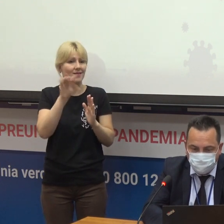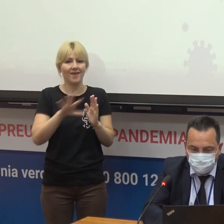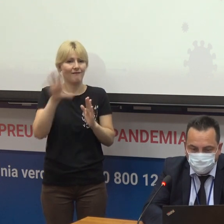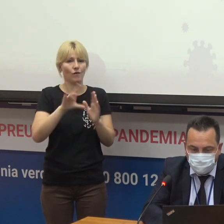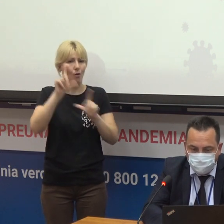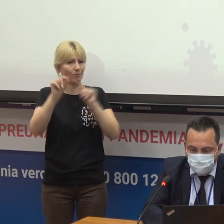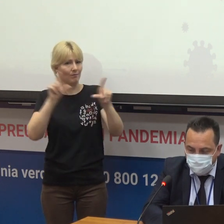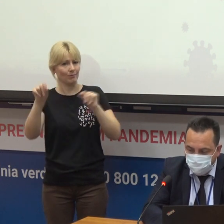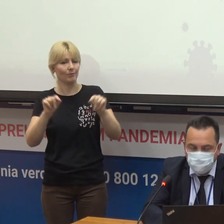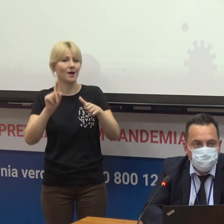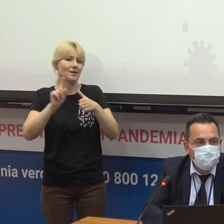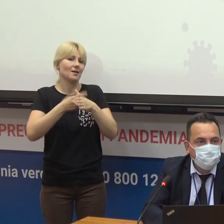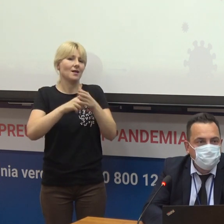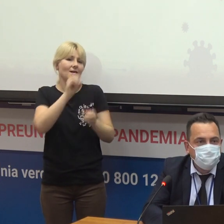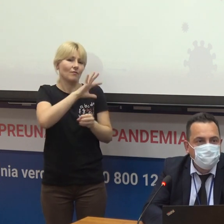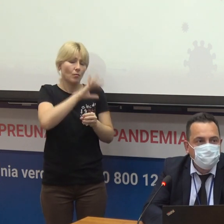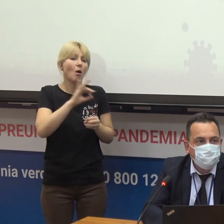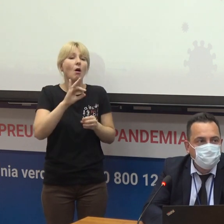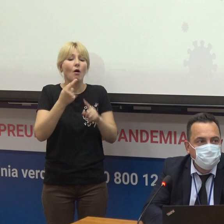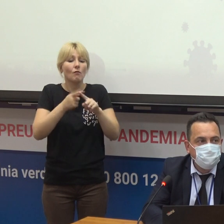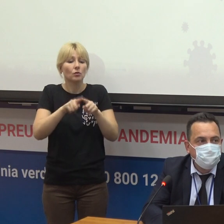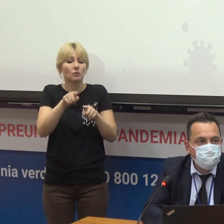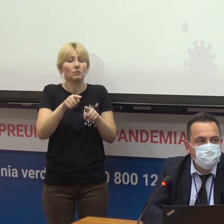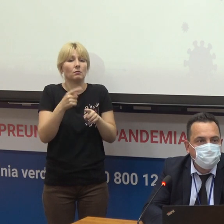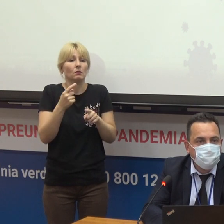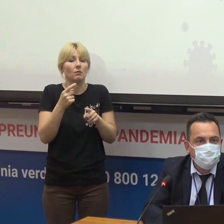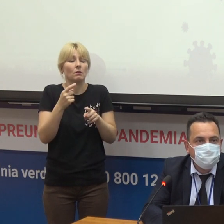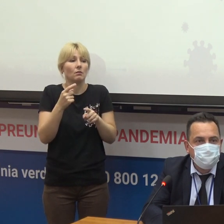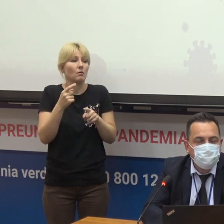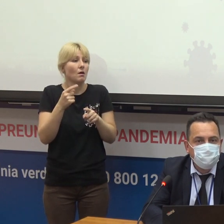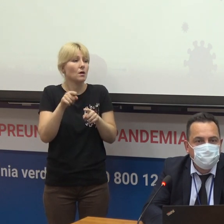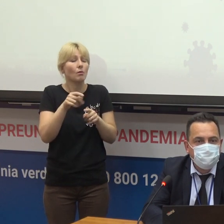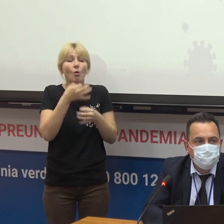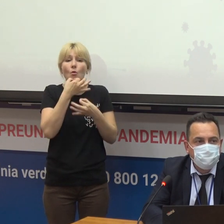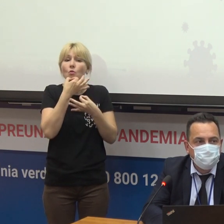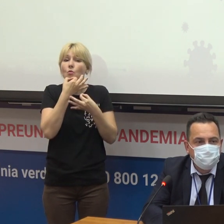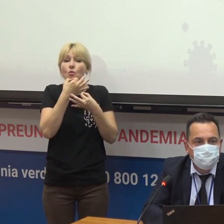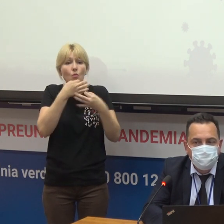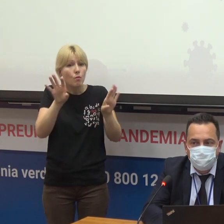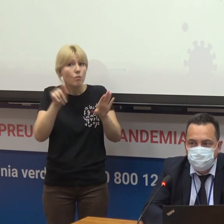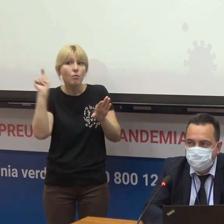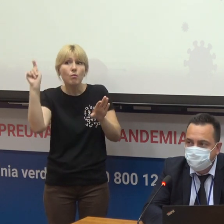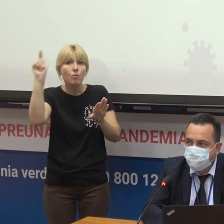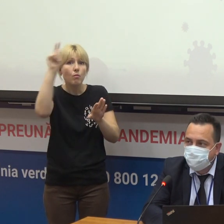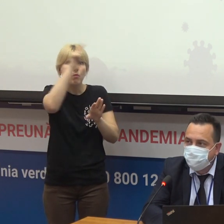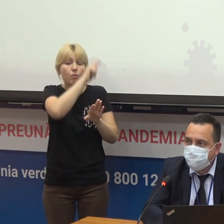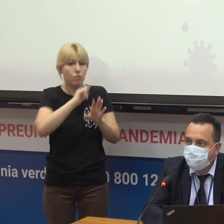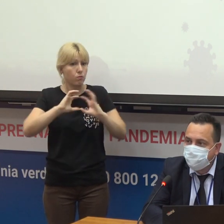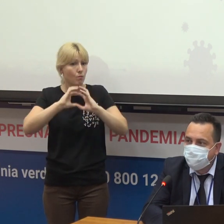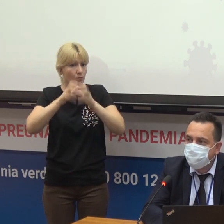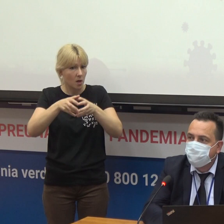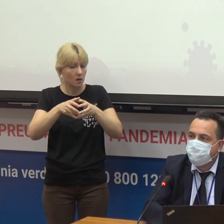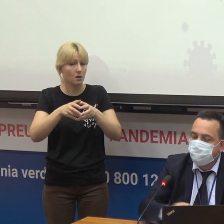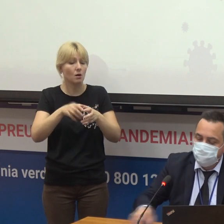sau se deplasează doar în Uniunea Europeană. El este unul din opțiunile din toate certificatele de vaccinare. Certificatul de